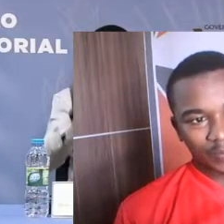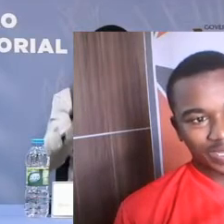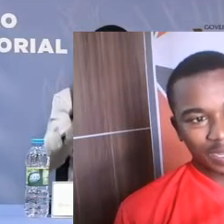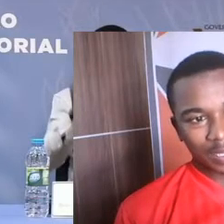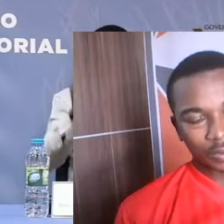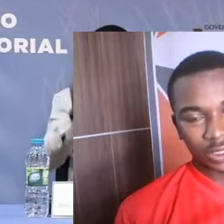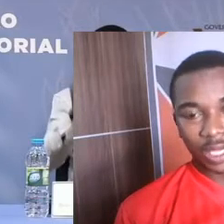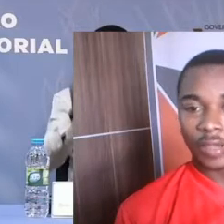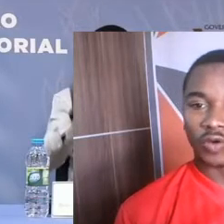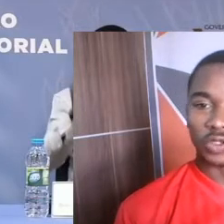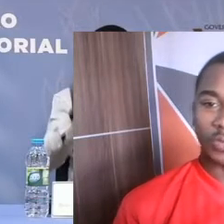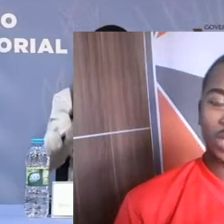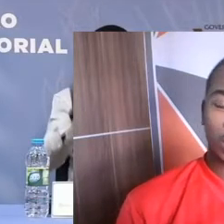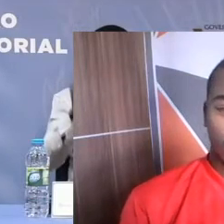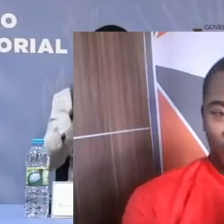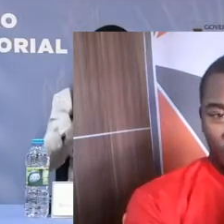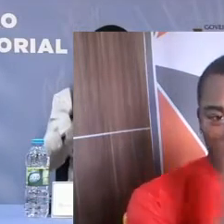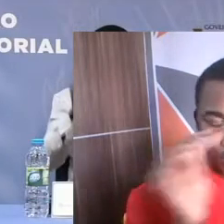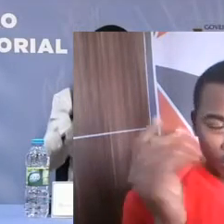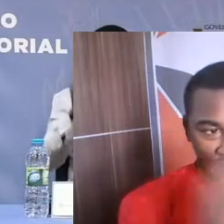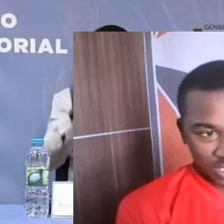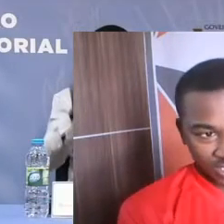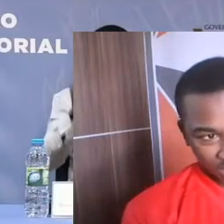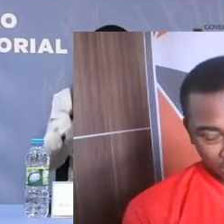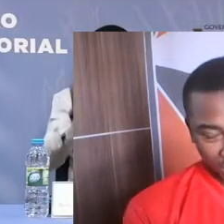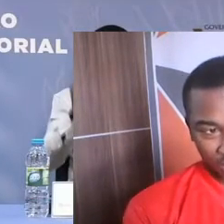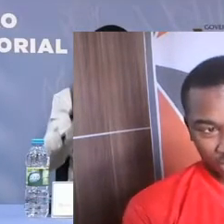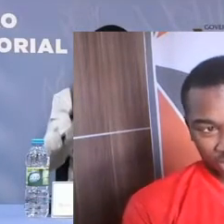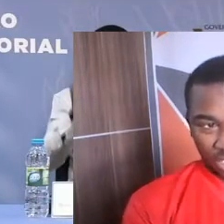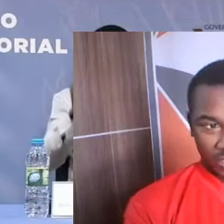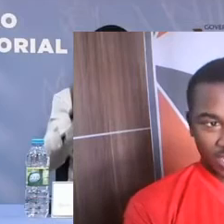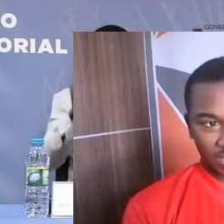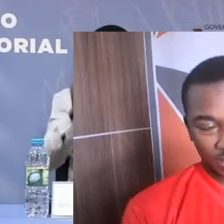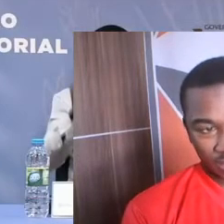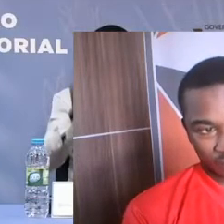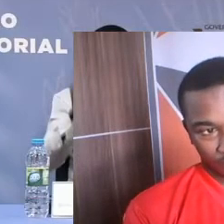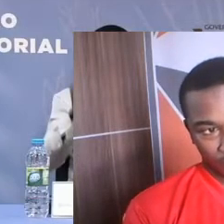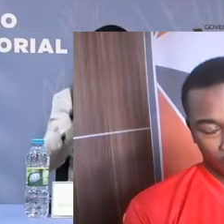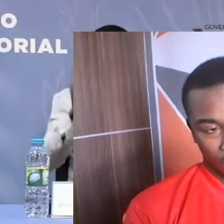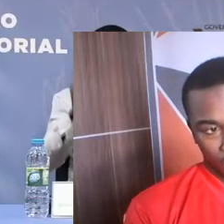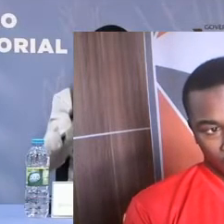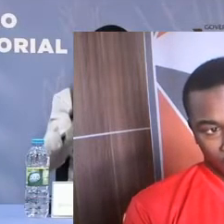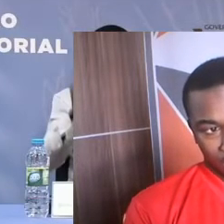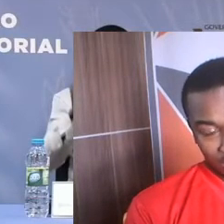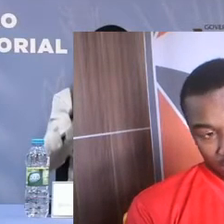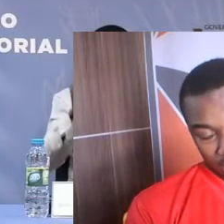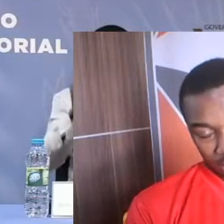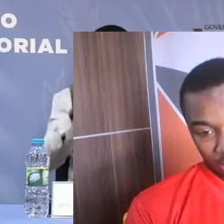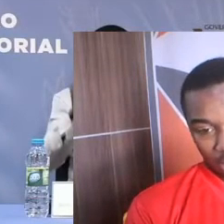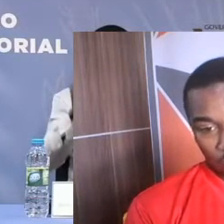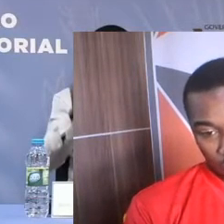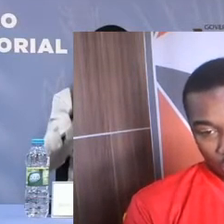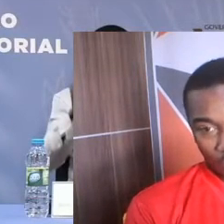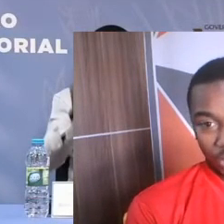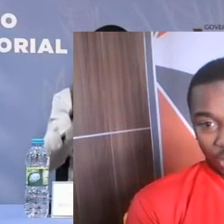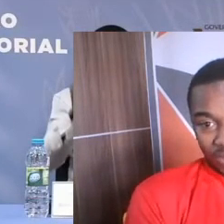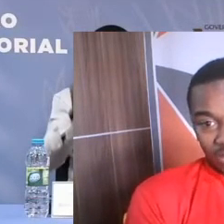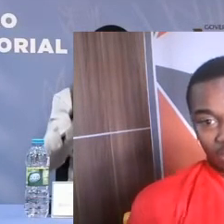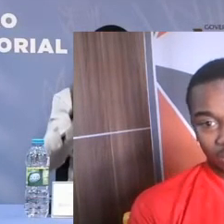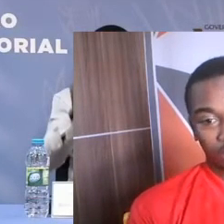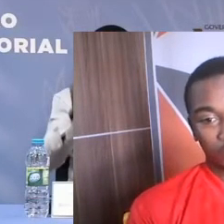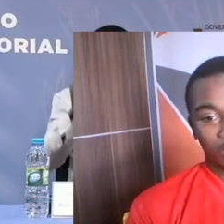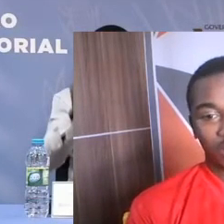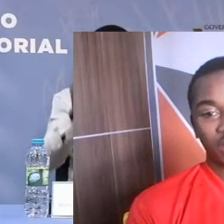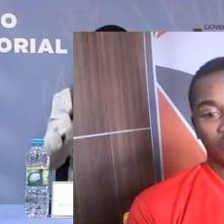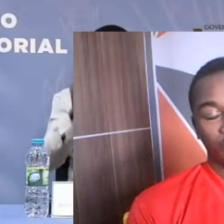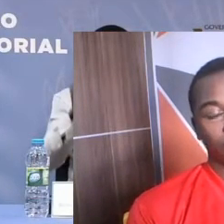isso é complicado. E tem os médicos que já foram para as províncias, disseram que testaram negativo. Essa que acusou agora também já